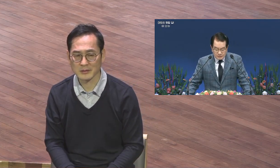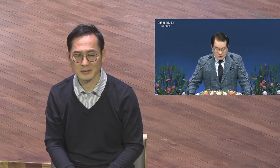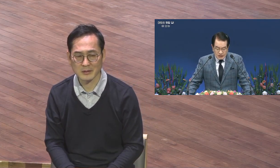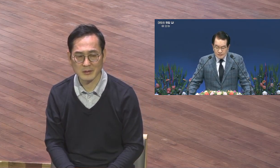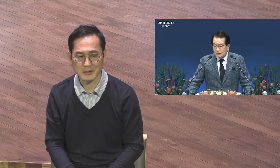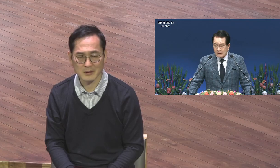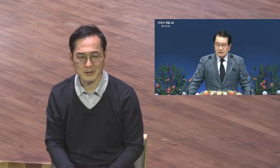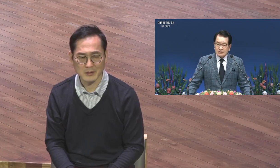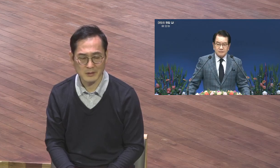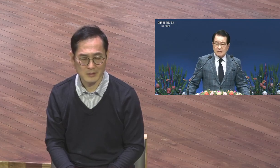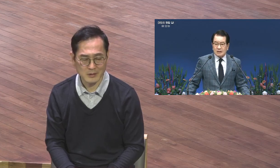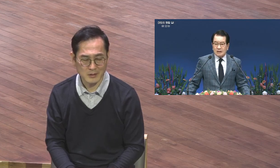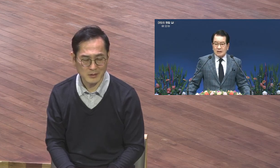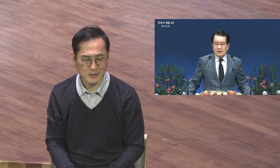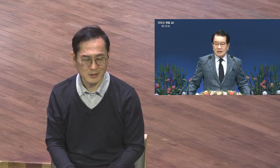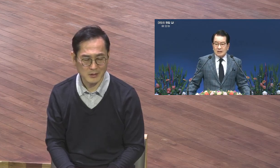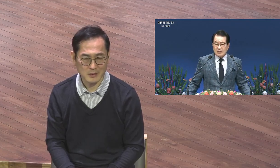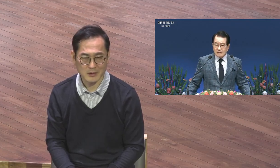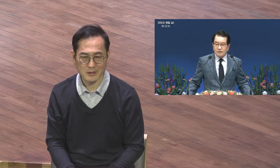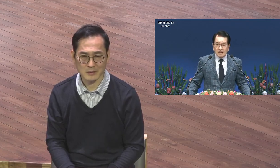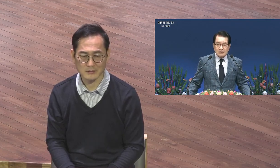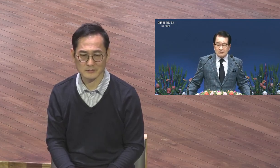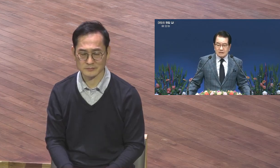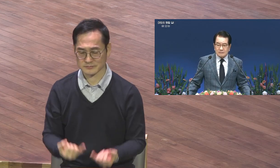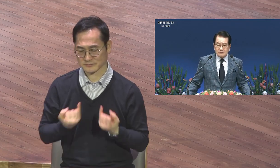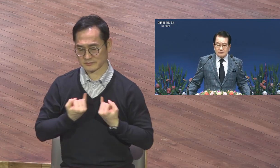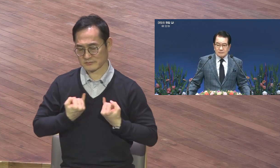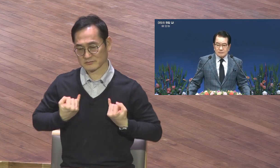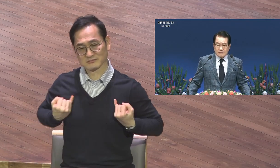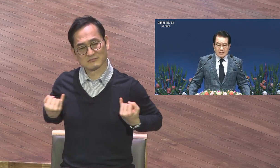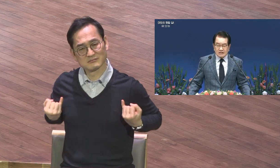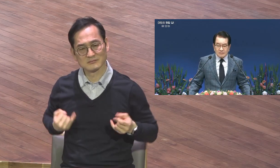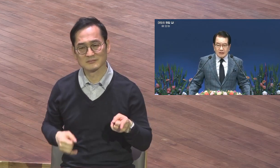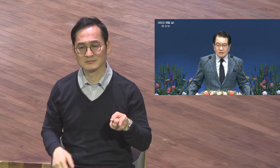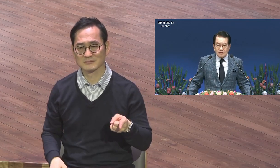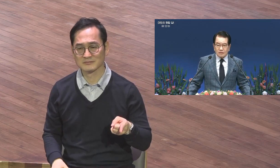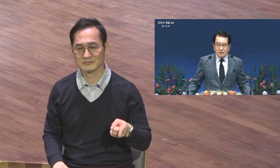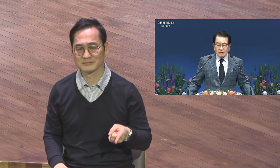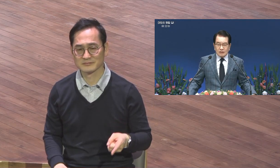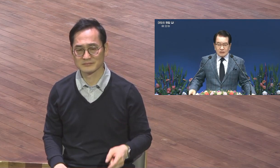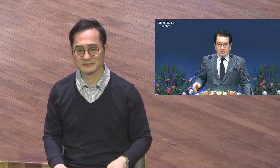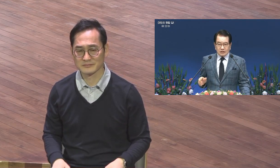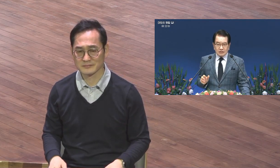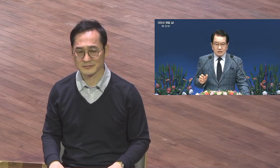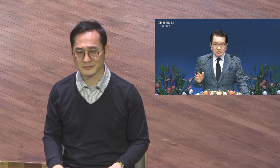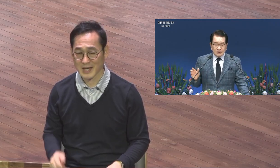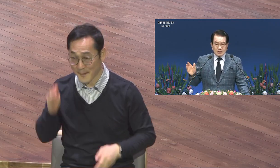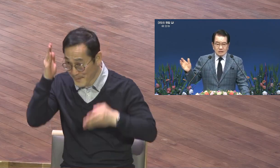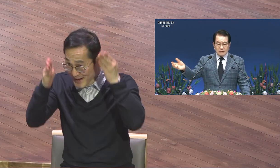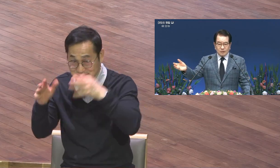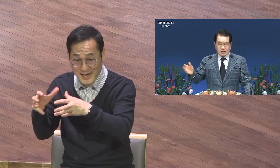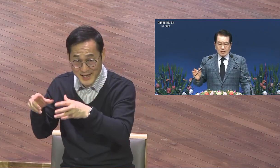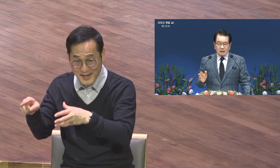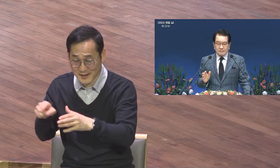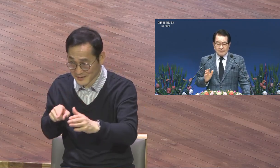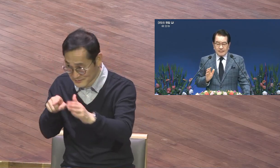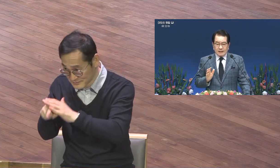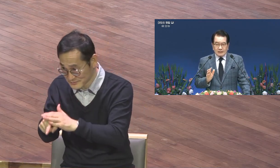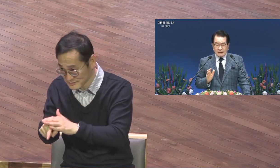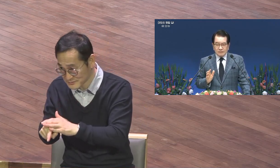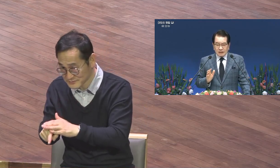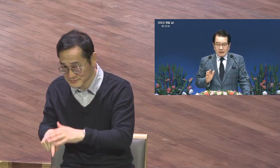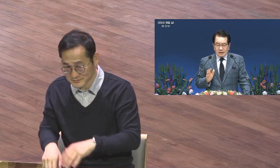정도 성장합니까? 일부 다처제입니다. 일부 다처제. 말레이시아만 가도요. 제가 전에 갔을 때 보니까